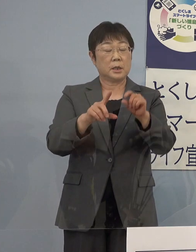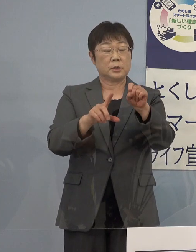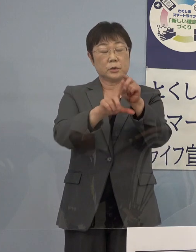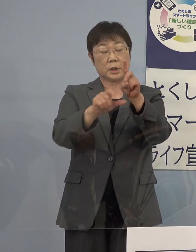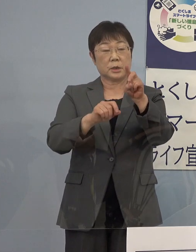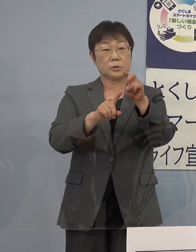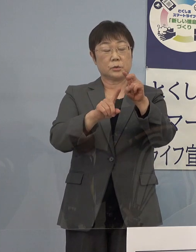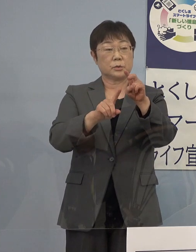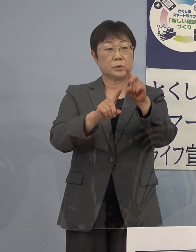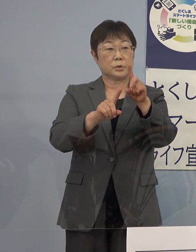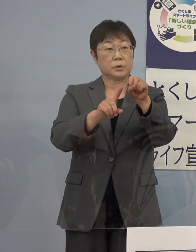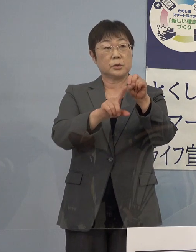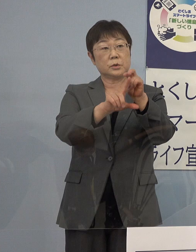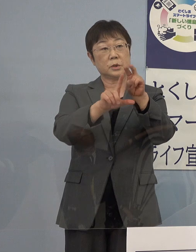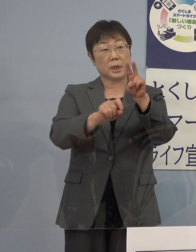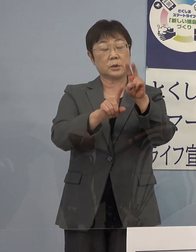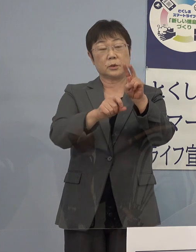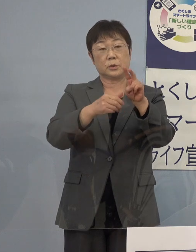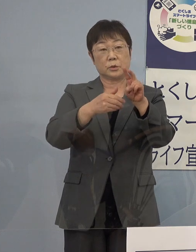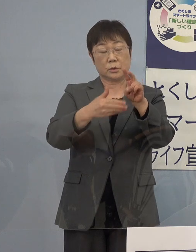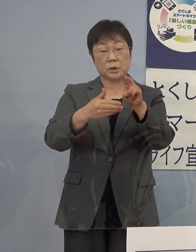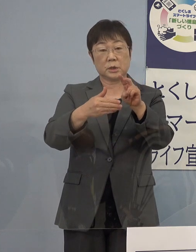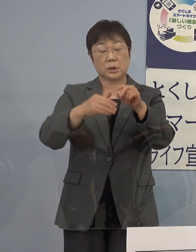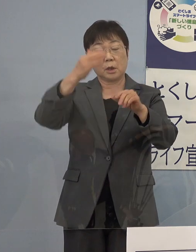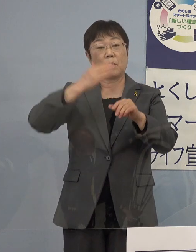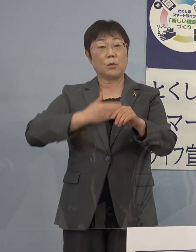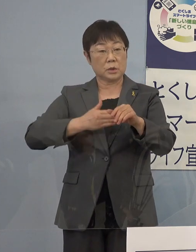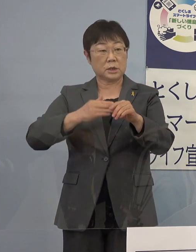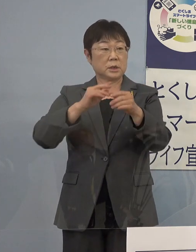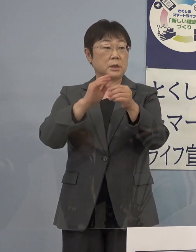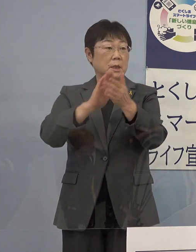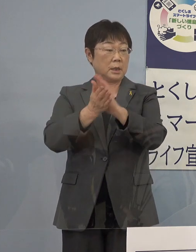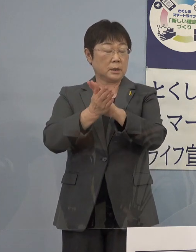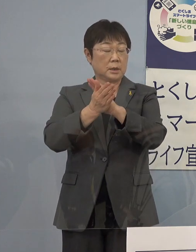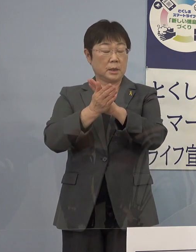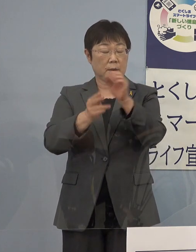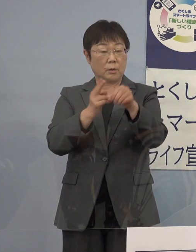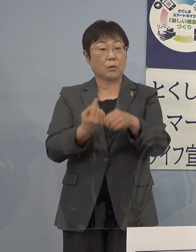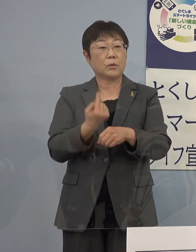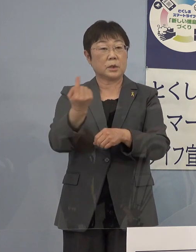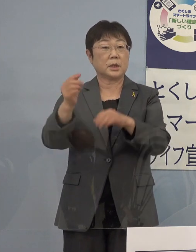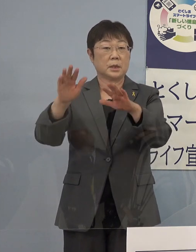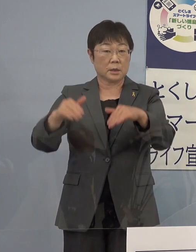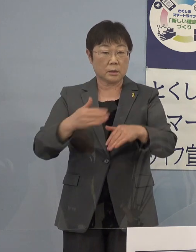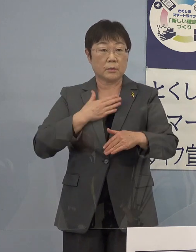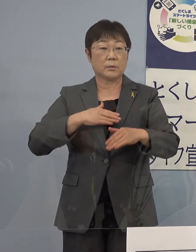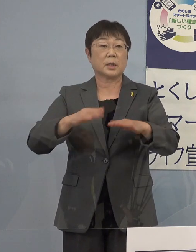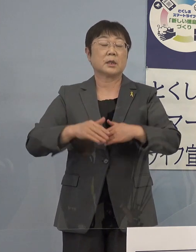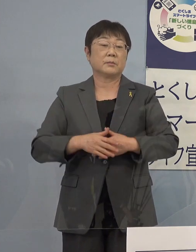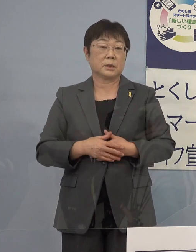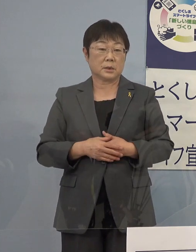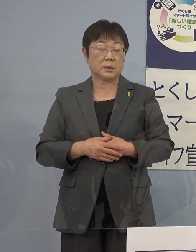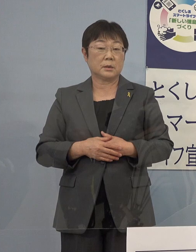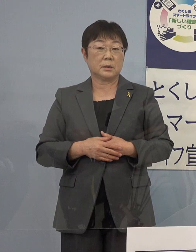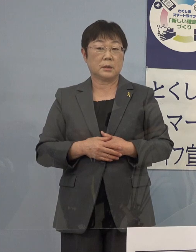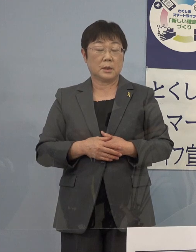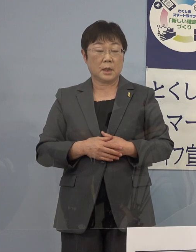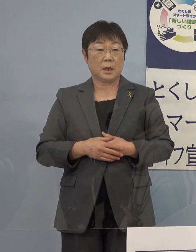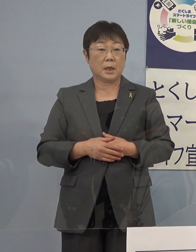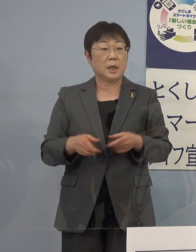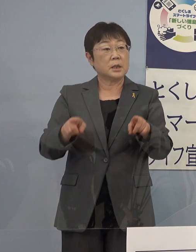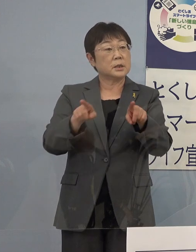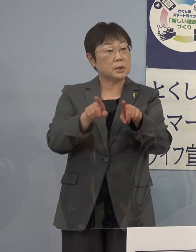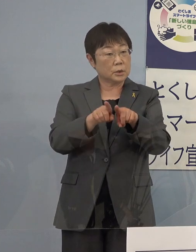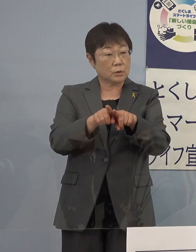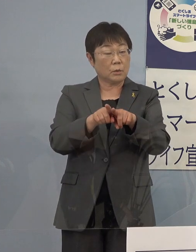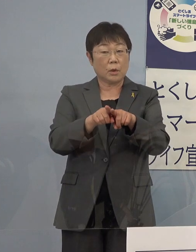15日前、11月の29日に高知県に旅行されていたということが分かりました。そして一緒に行っ